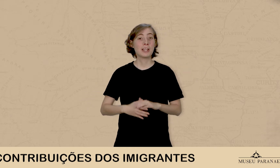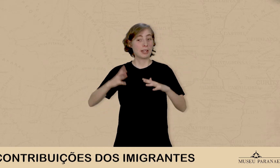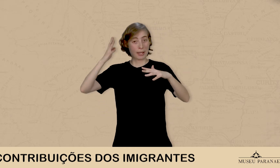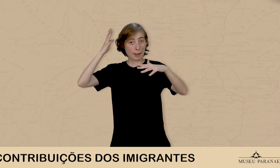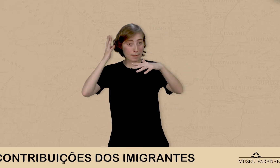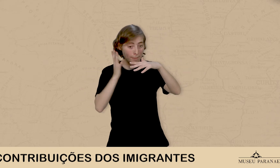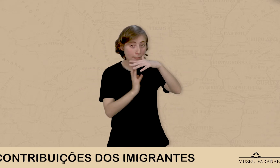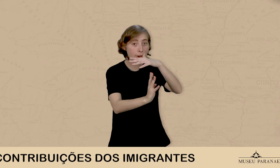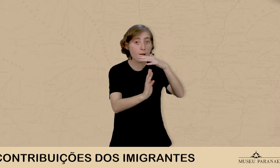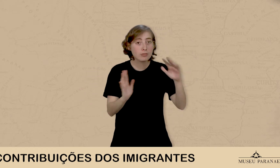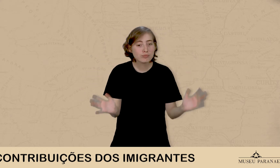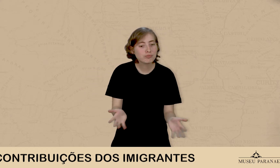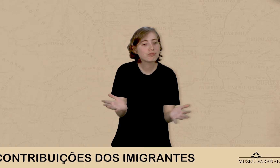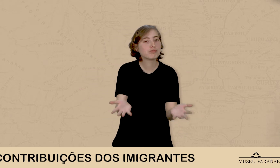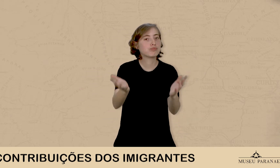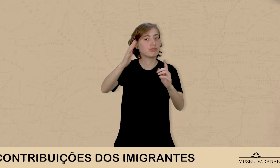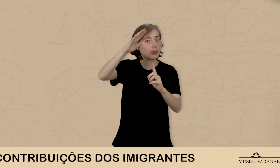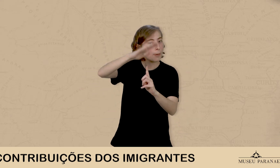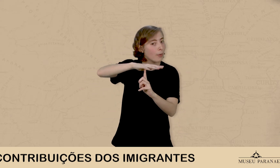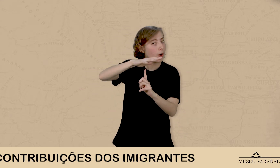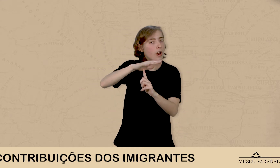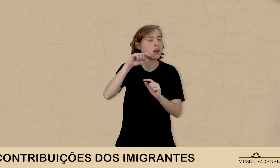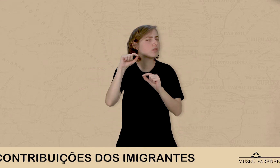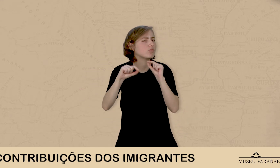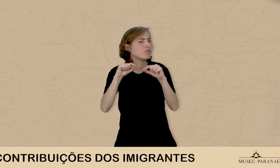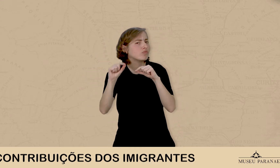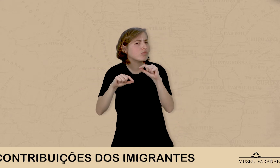Quais as contribuições desses povos imigrantes ao Paraná?